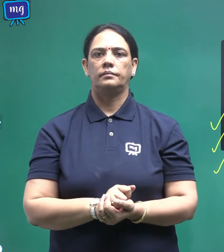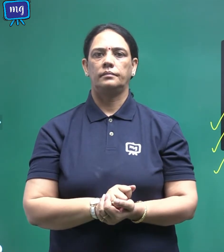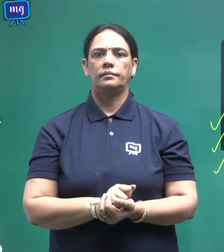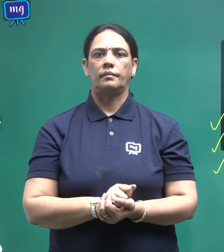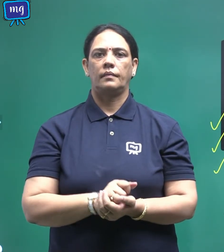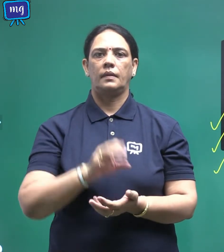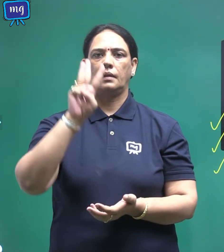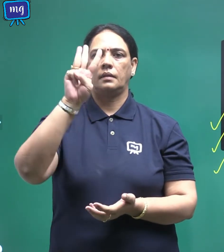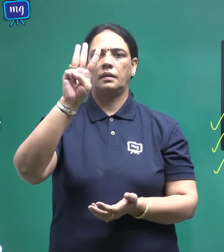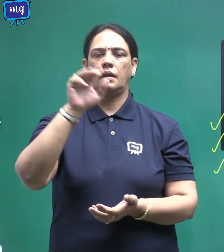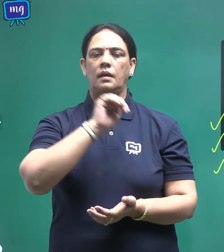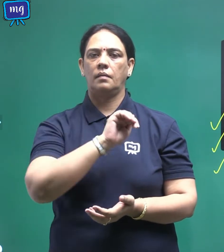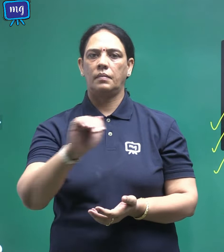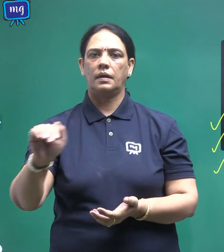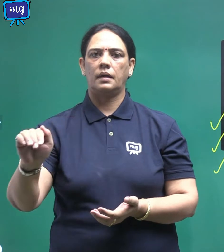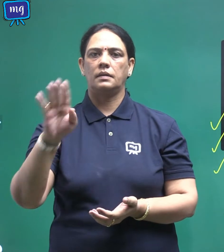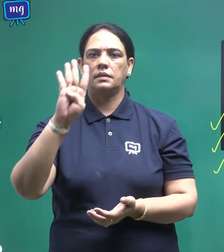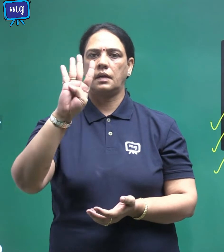3/4